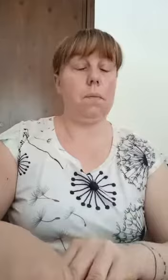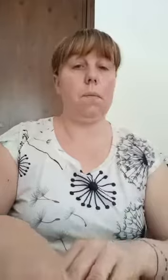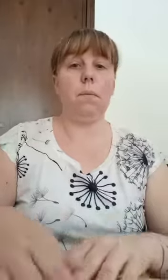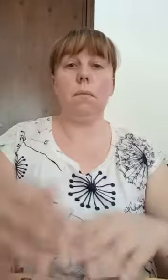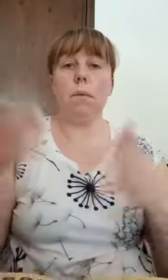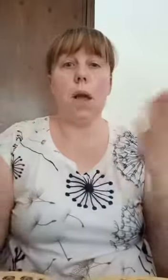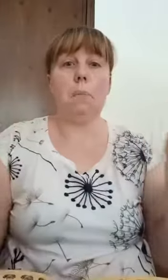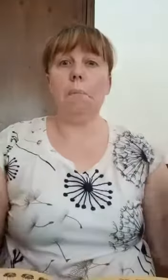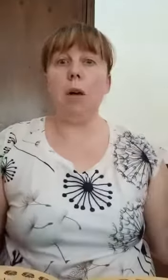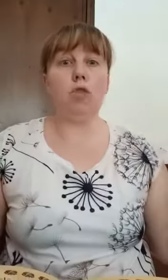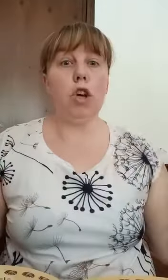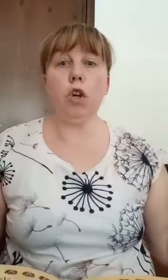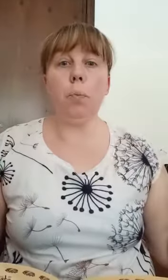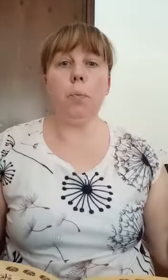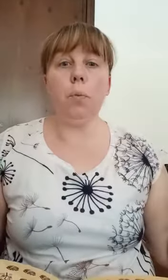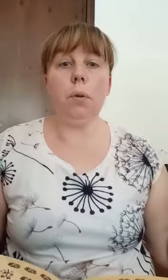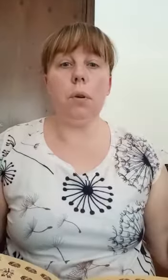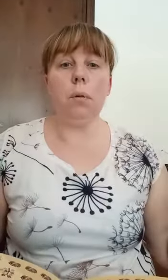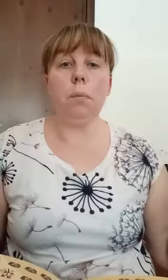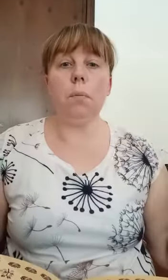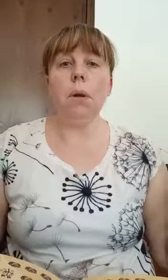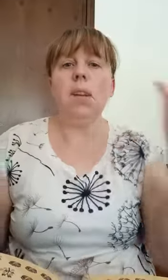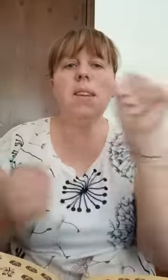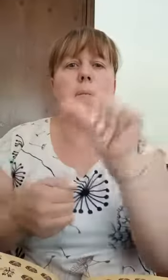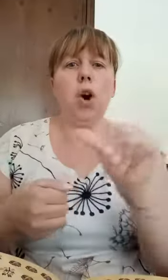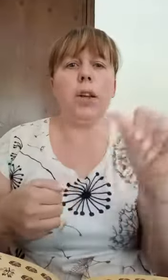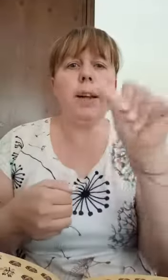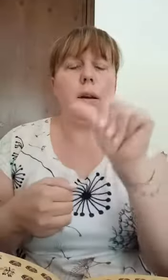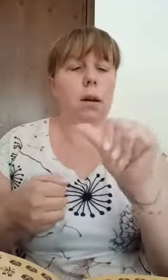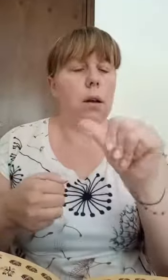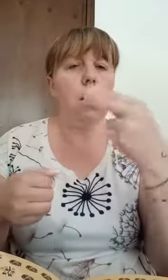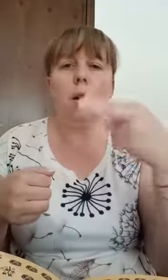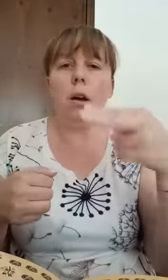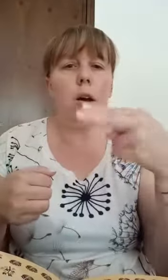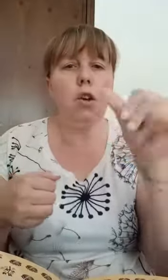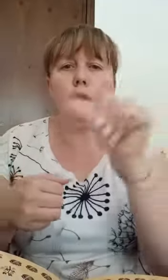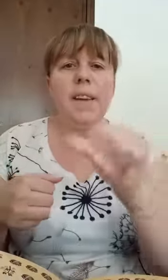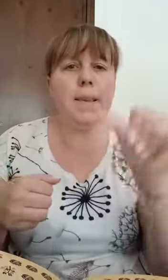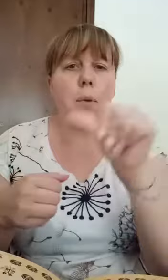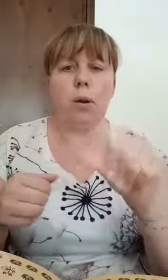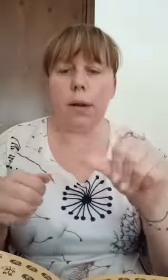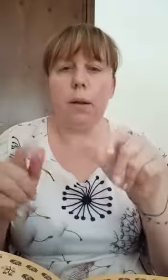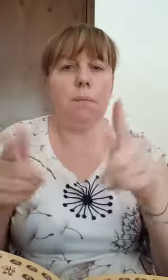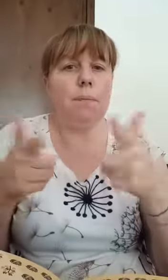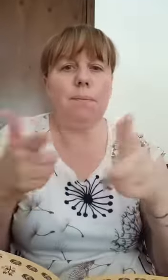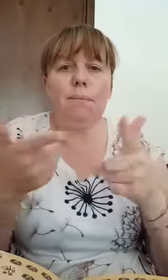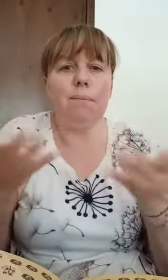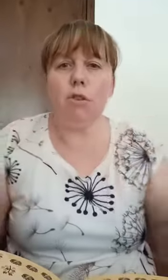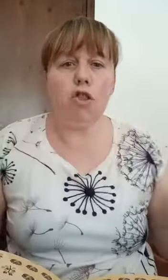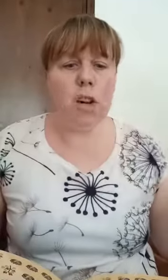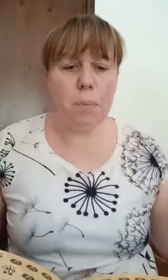ma a un certo punto simone to testimone c'ero più